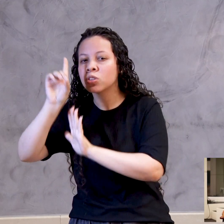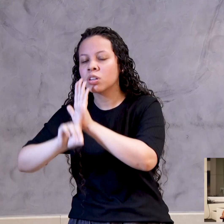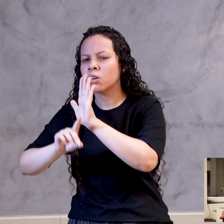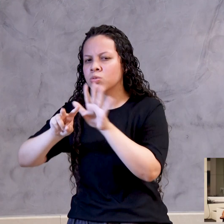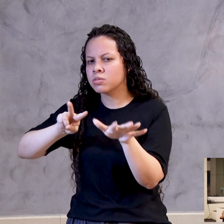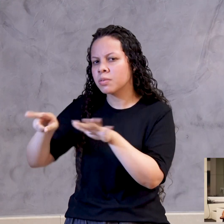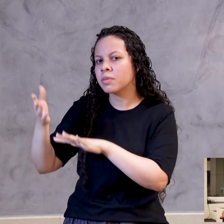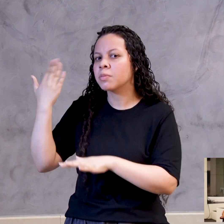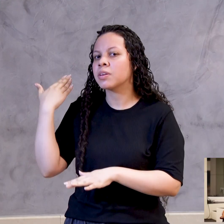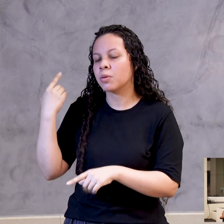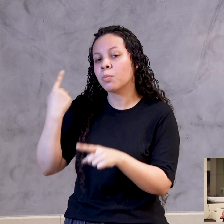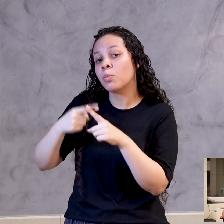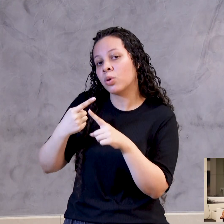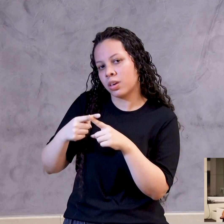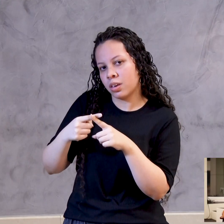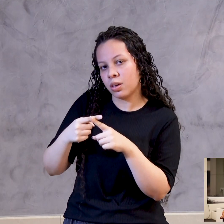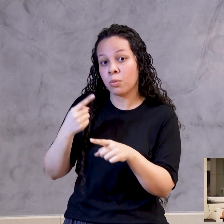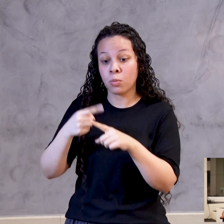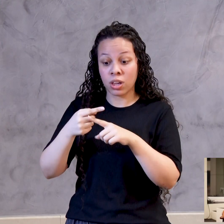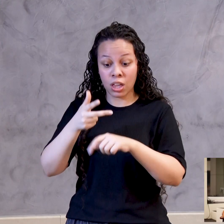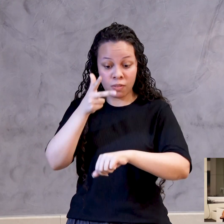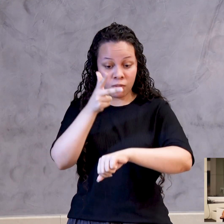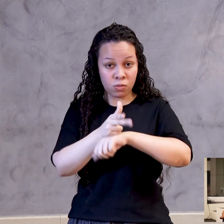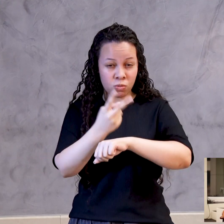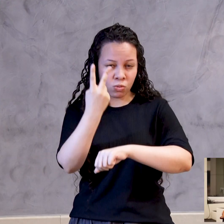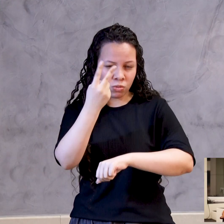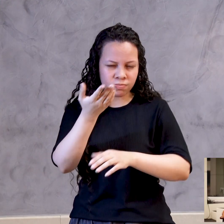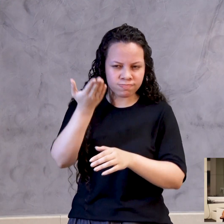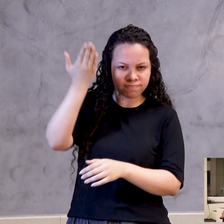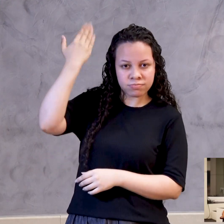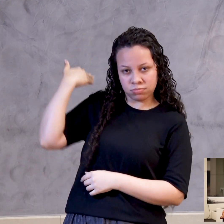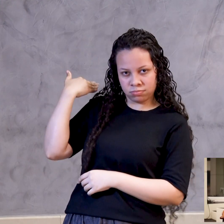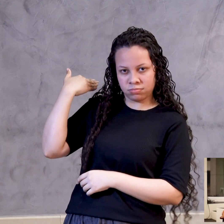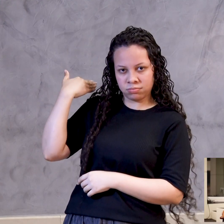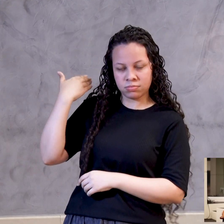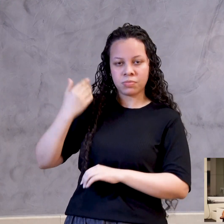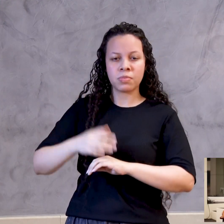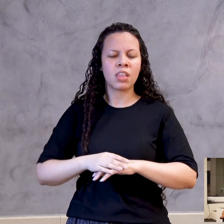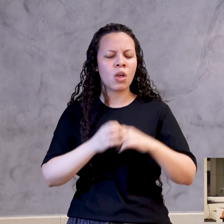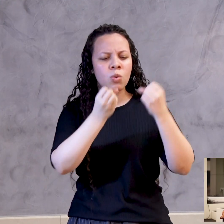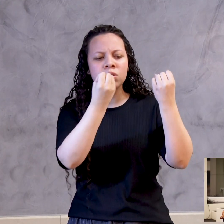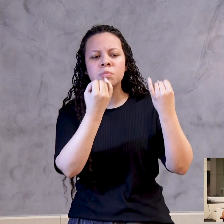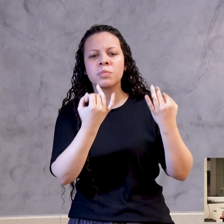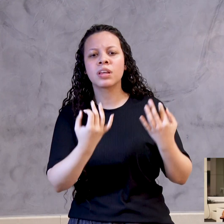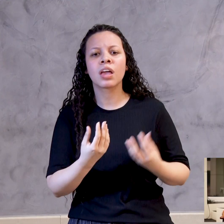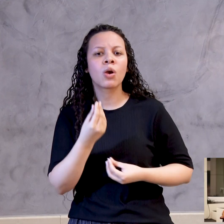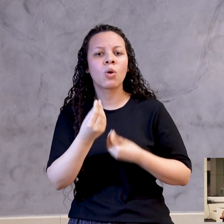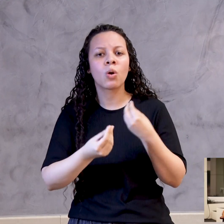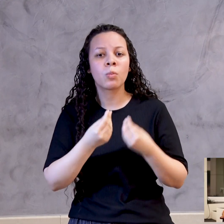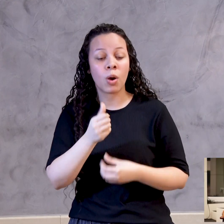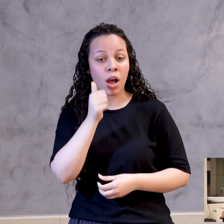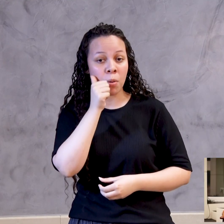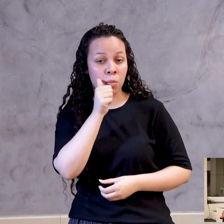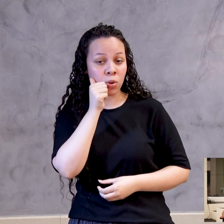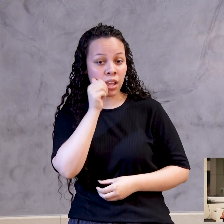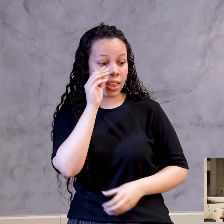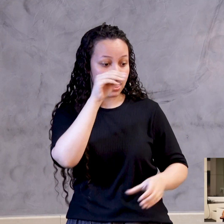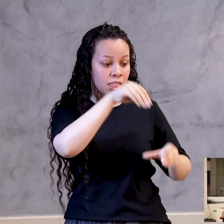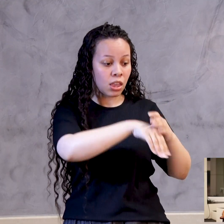há 2 vídeos atrás, 2 semanas atrás, eu falei sobre a posição da mulher na